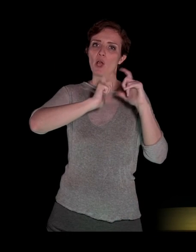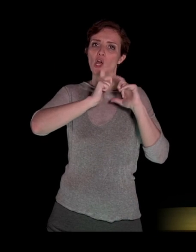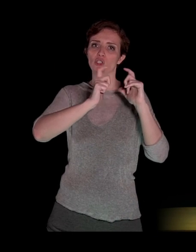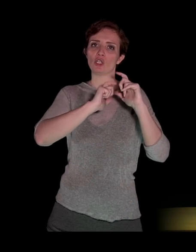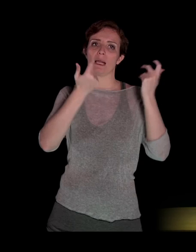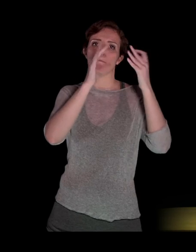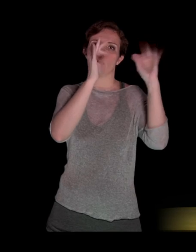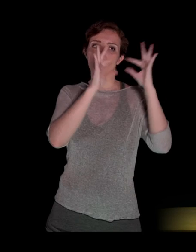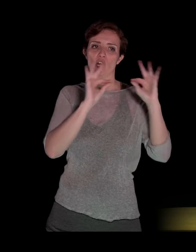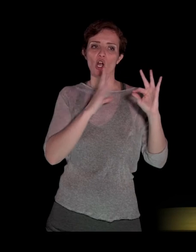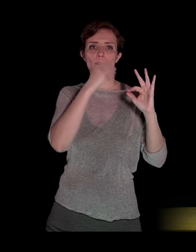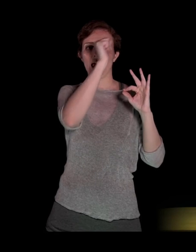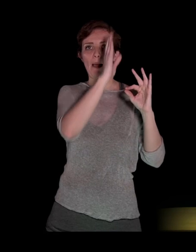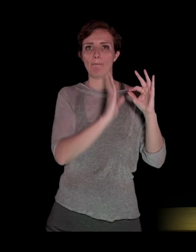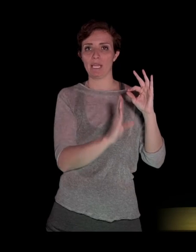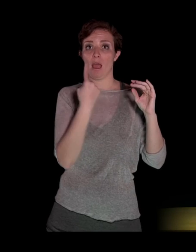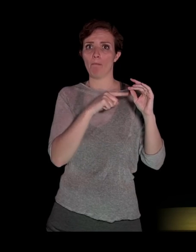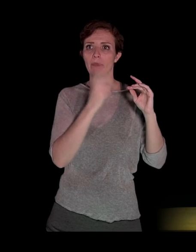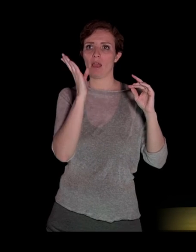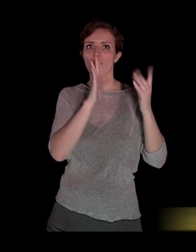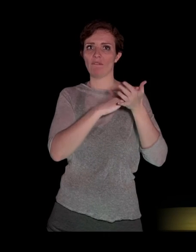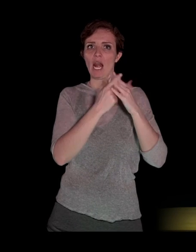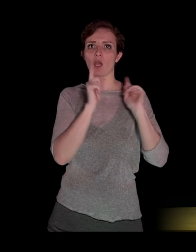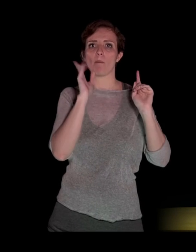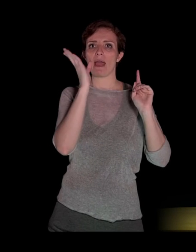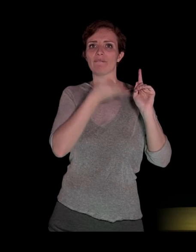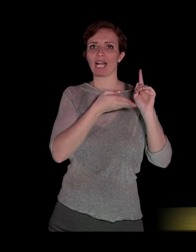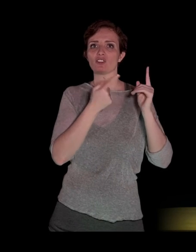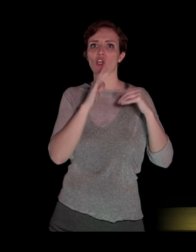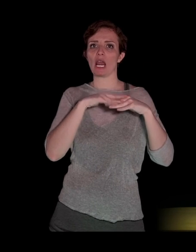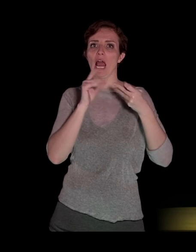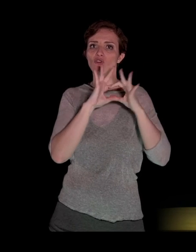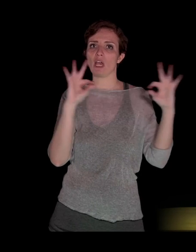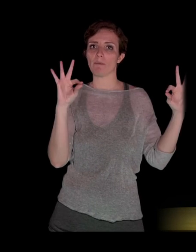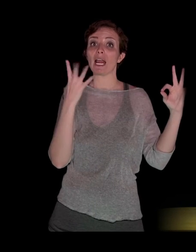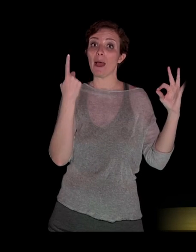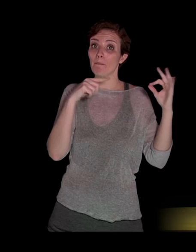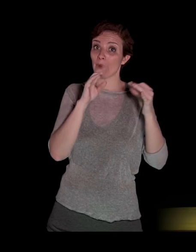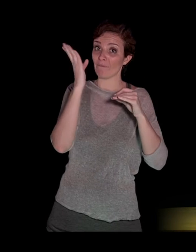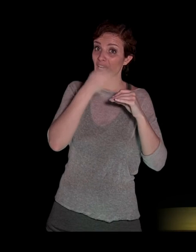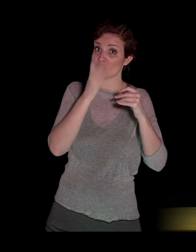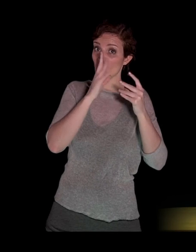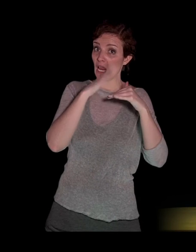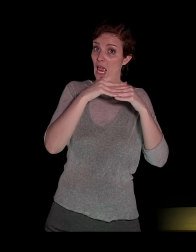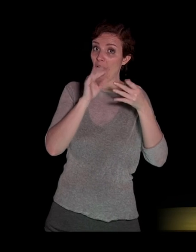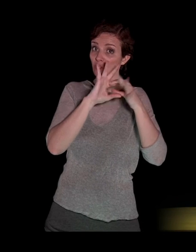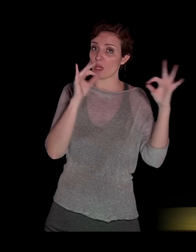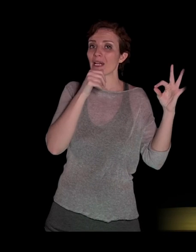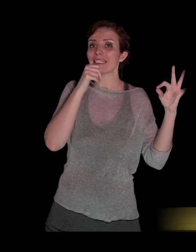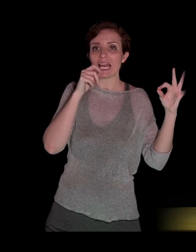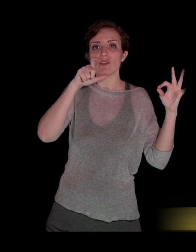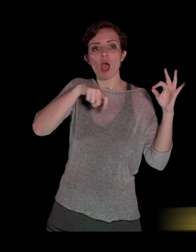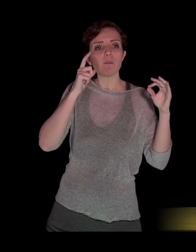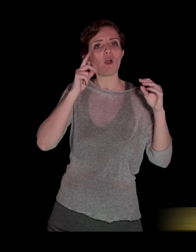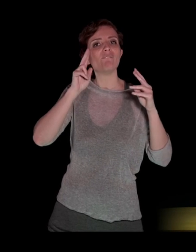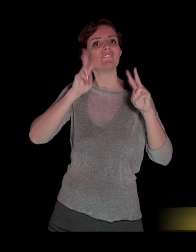questa frazione algebrica per le frazioni algebriche ricordiamo che è necessario effettuare quella che viene comunemente chiamata la condizione di esistenza ossia